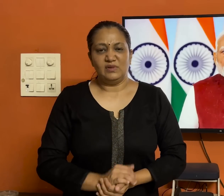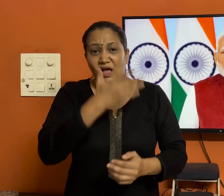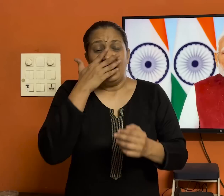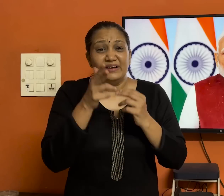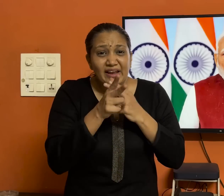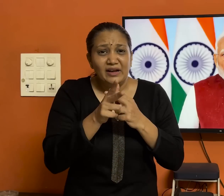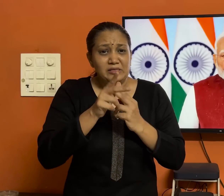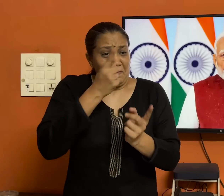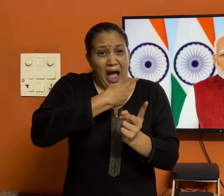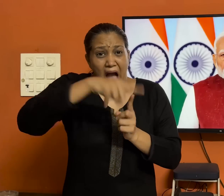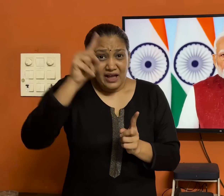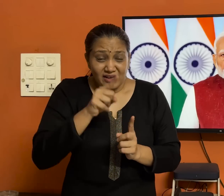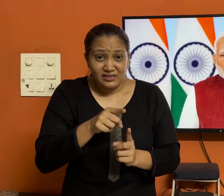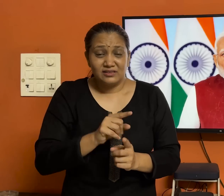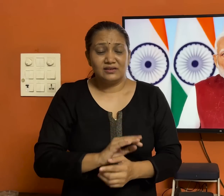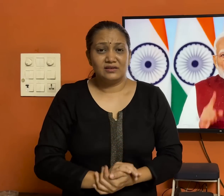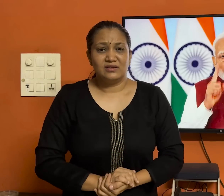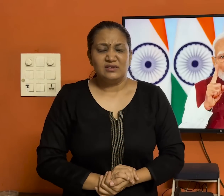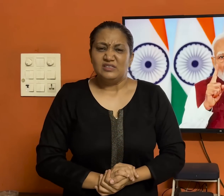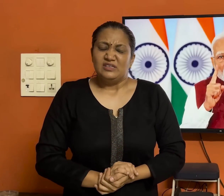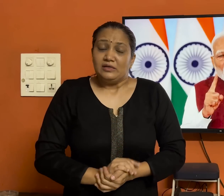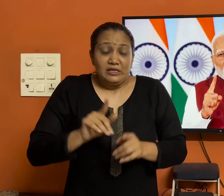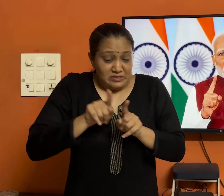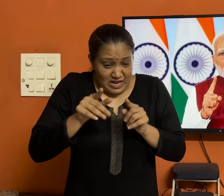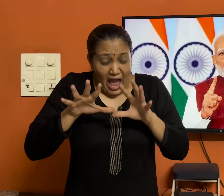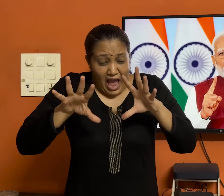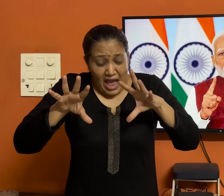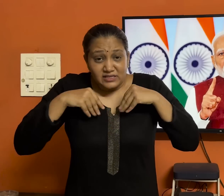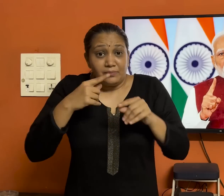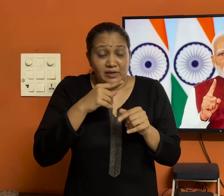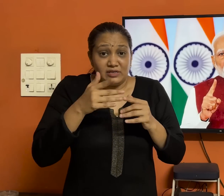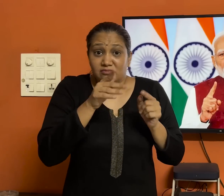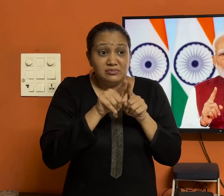टेररिज्म के खिलाफ जीरो टॉलरेंस,